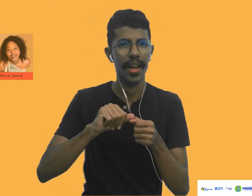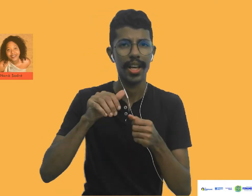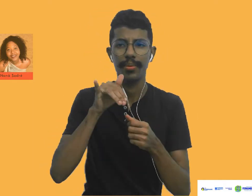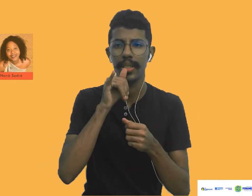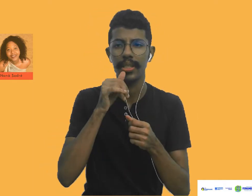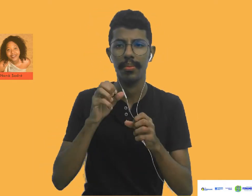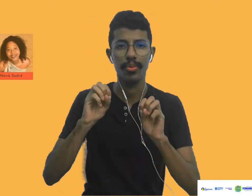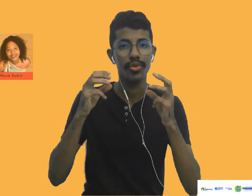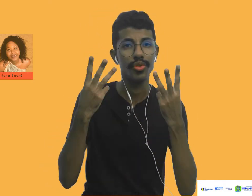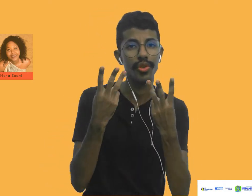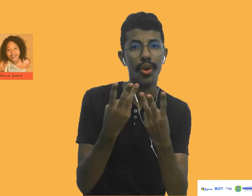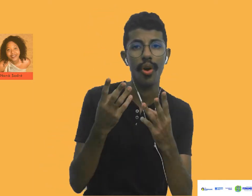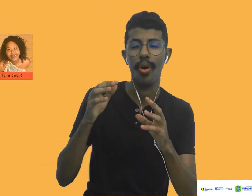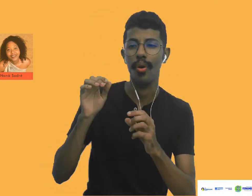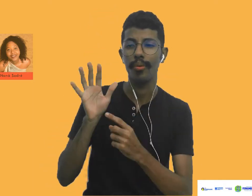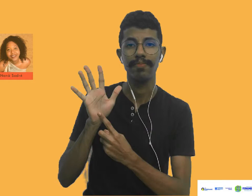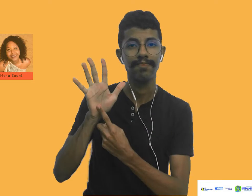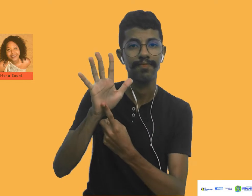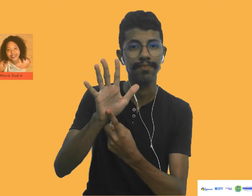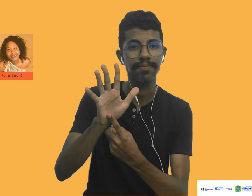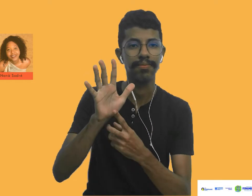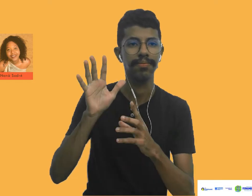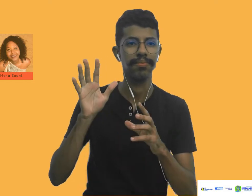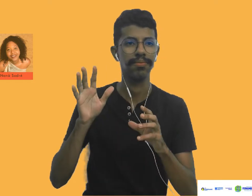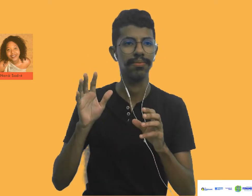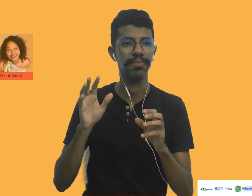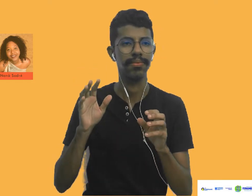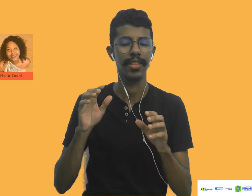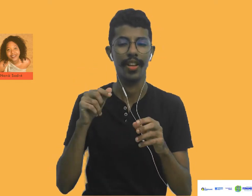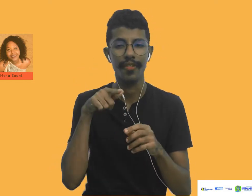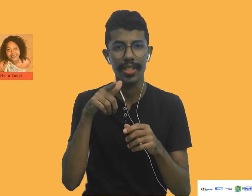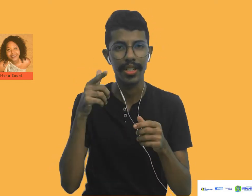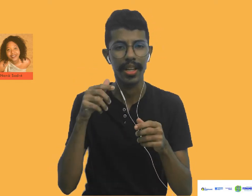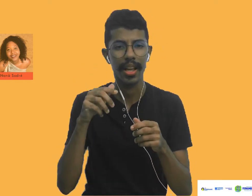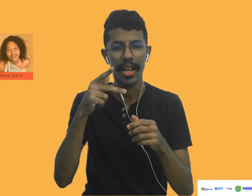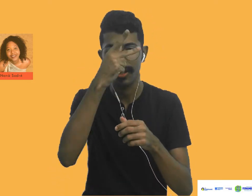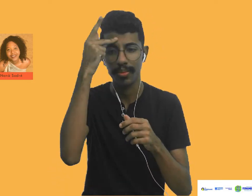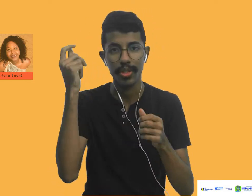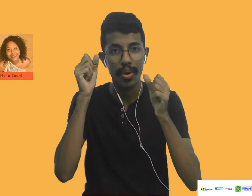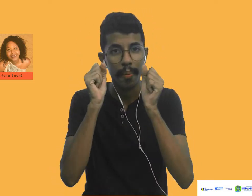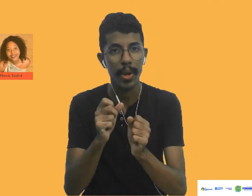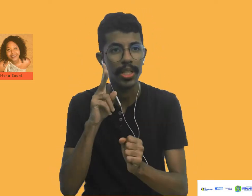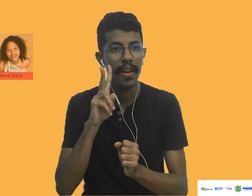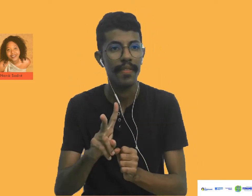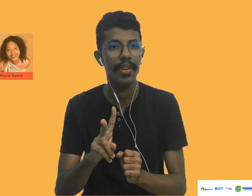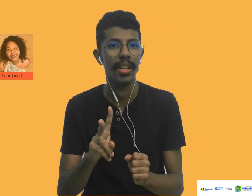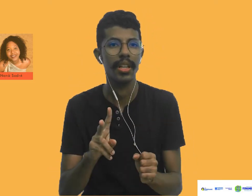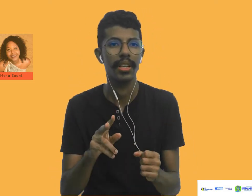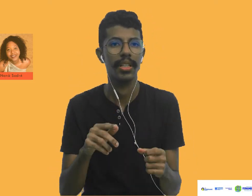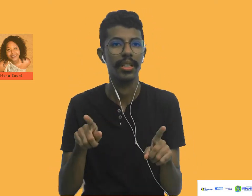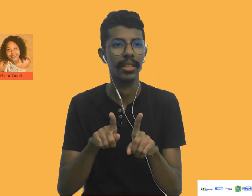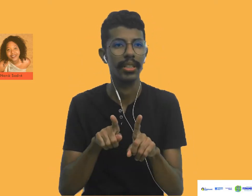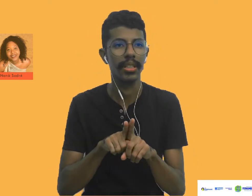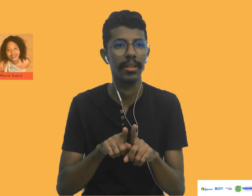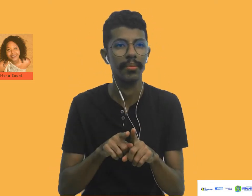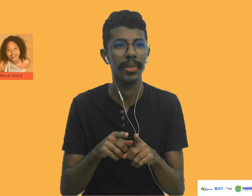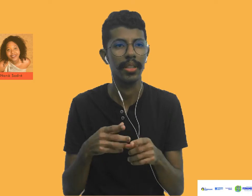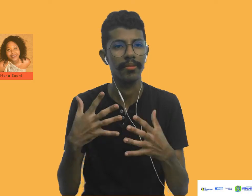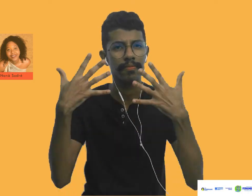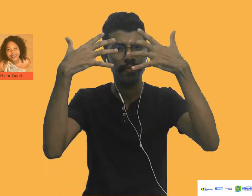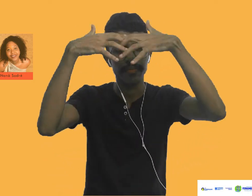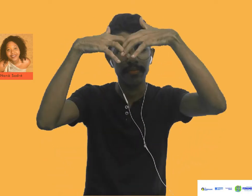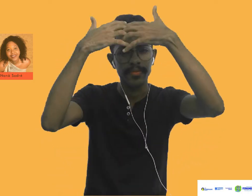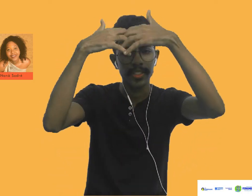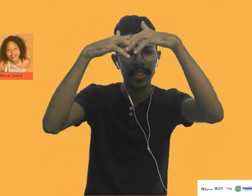faz um espetáculo que você aborda essas questões, que as pessoas possam ver, né? E elas